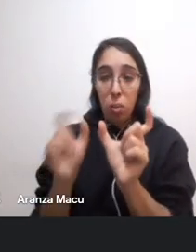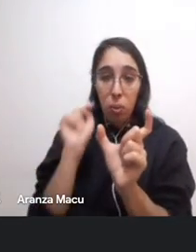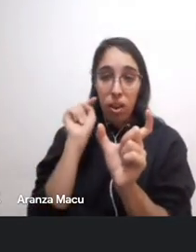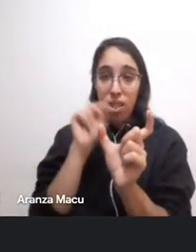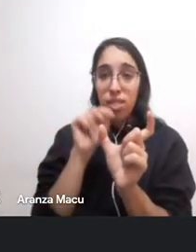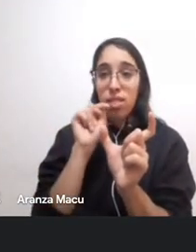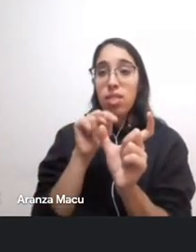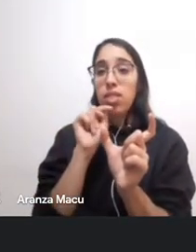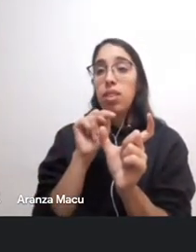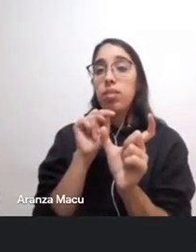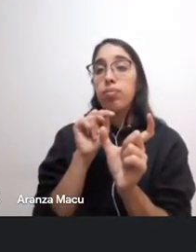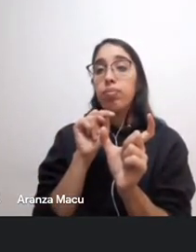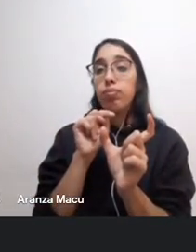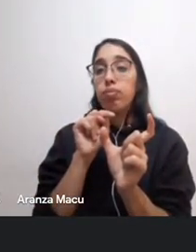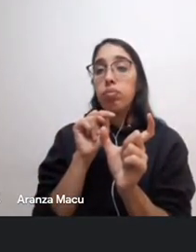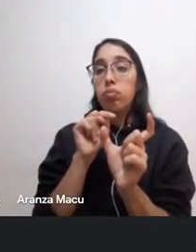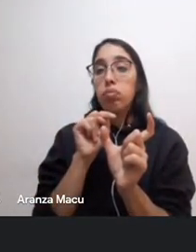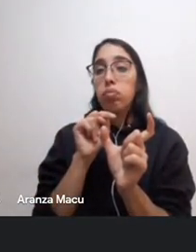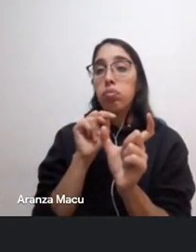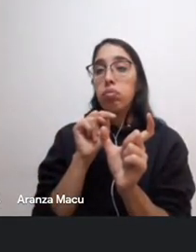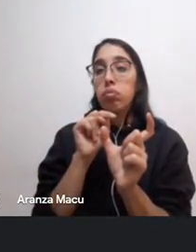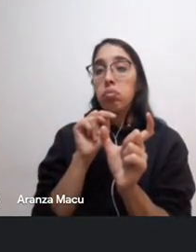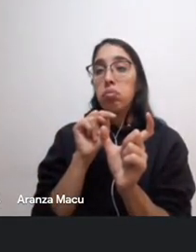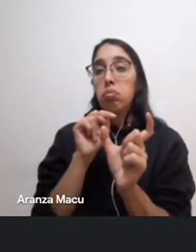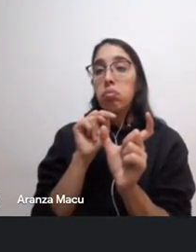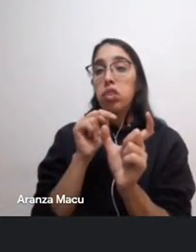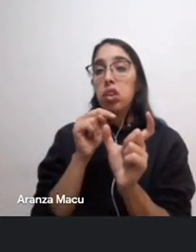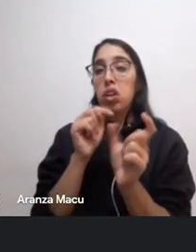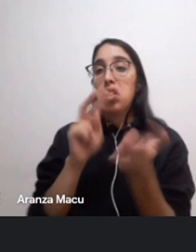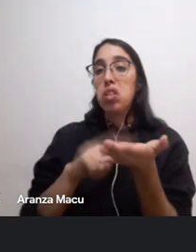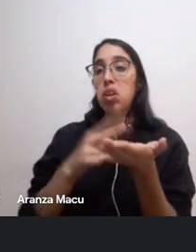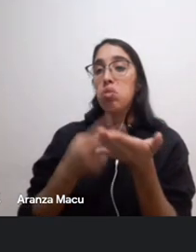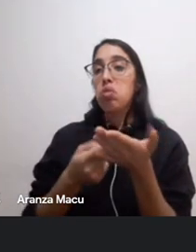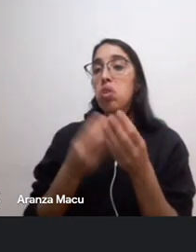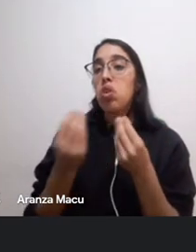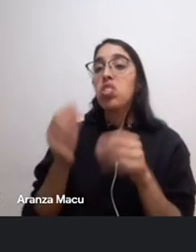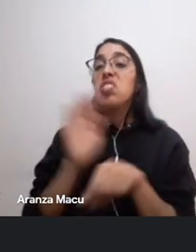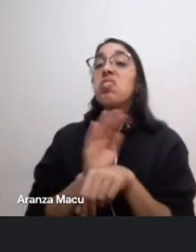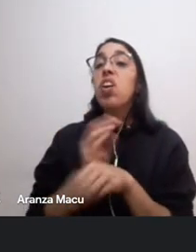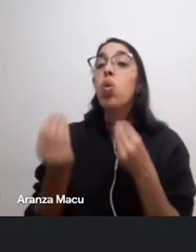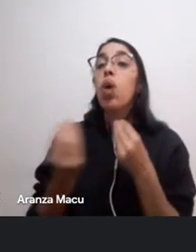un lado, uno de los significados es allá.